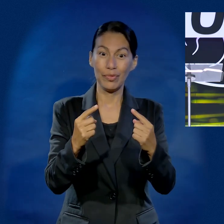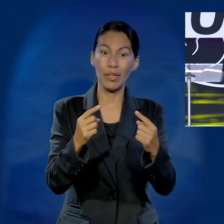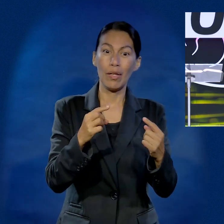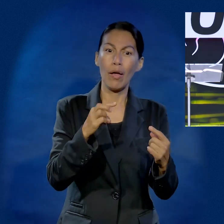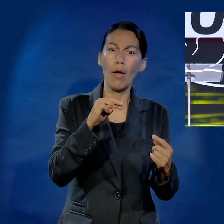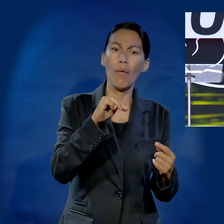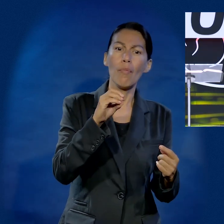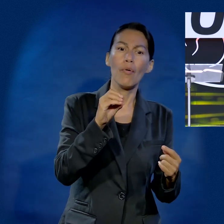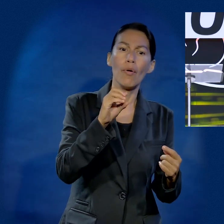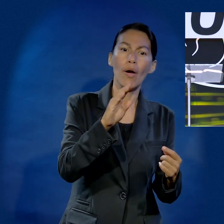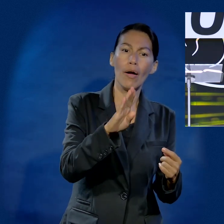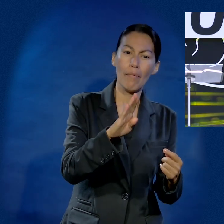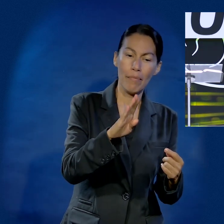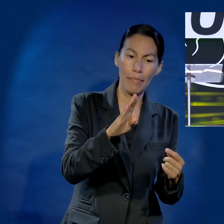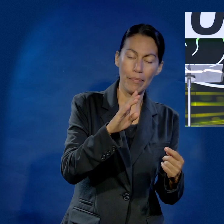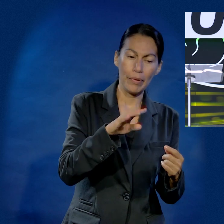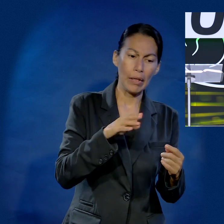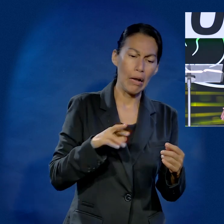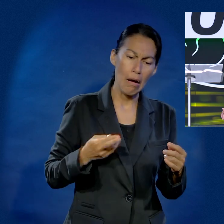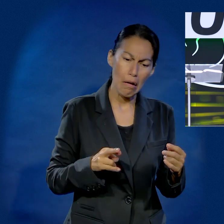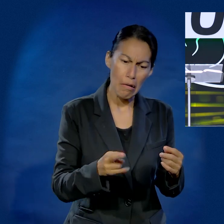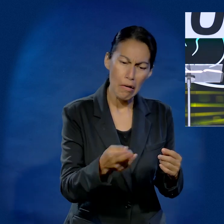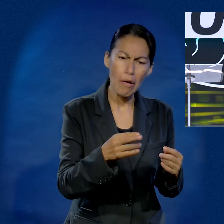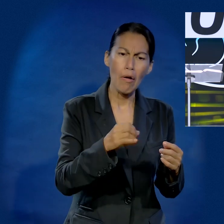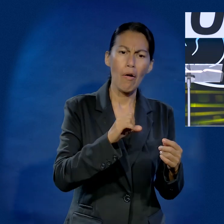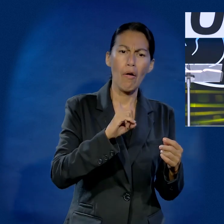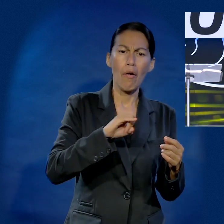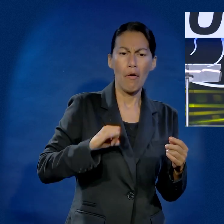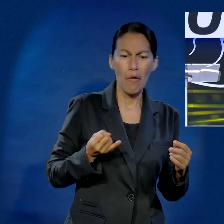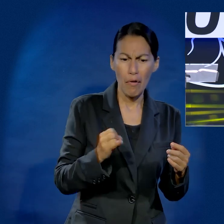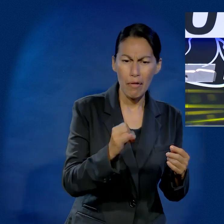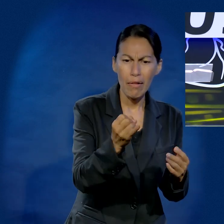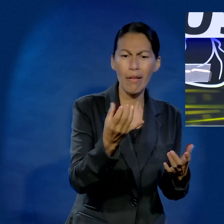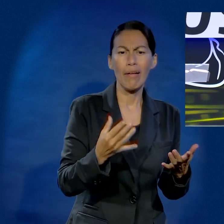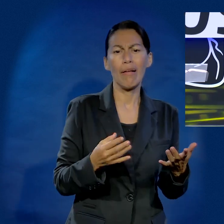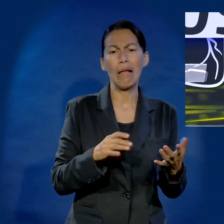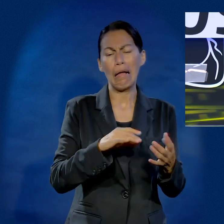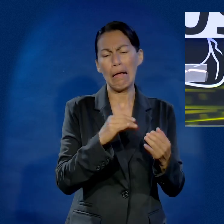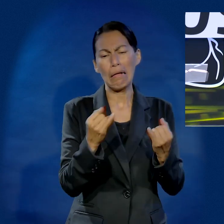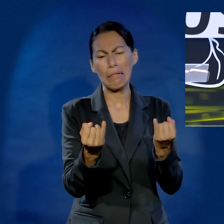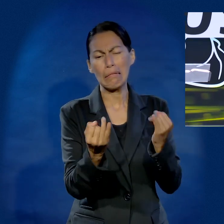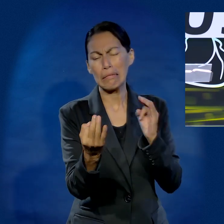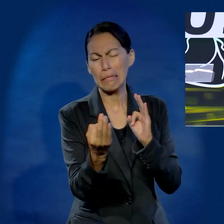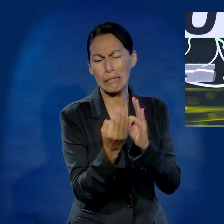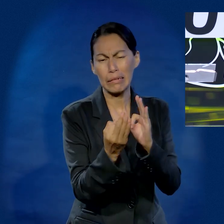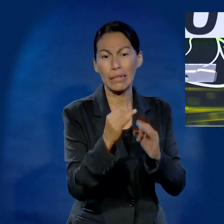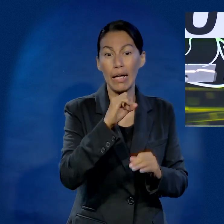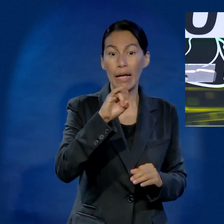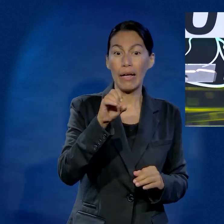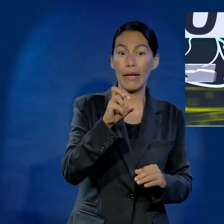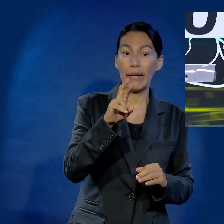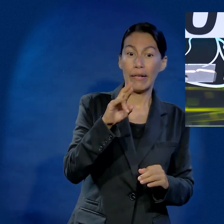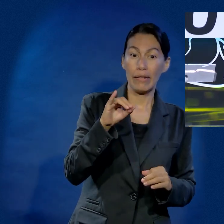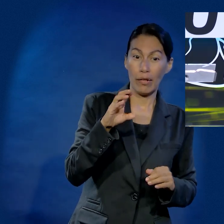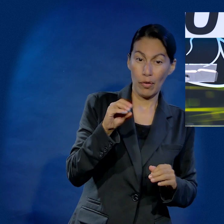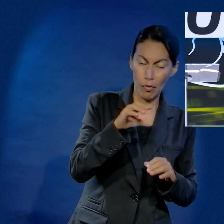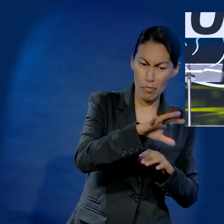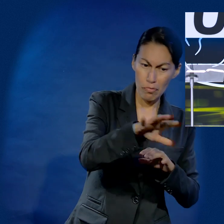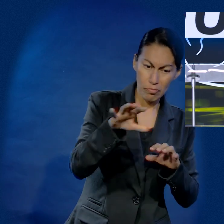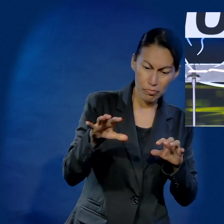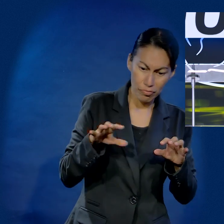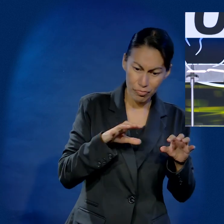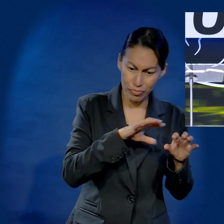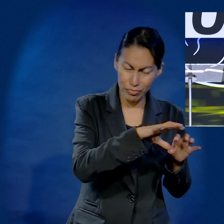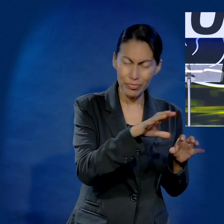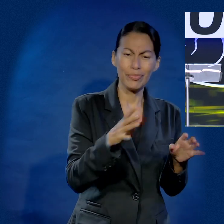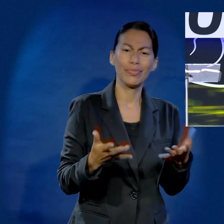Moab. Y ahí junto al río Jordán, en la zona que es Jericó, acamparon. Y Balac, hijo de Zippor,